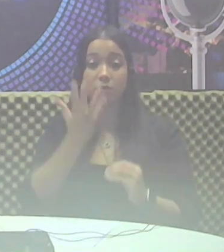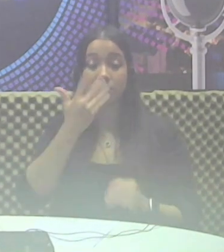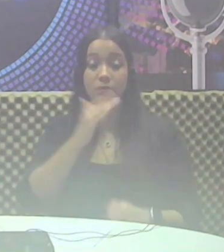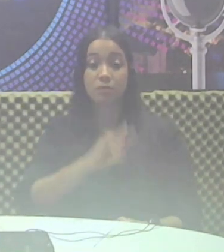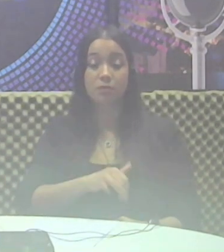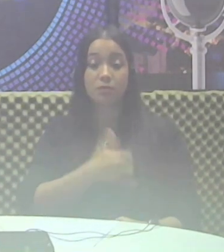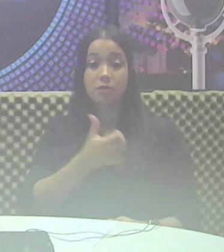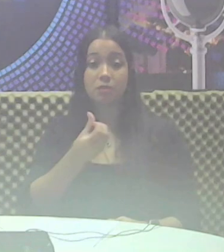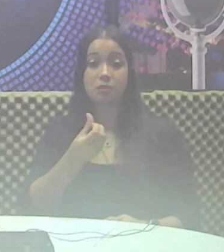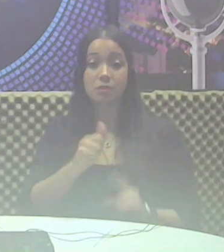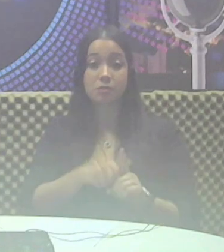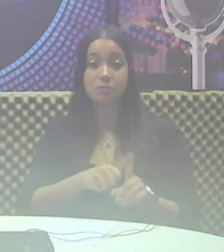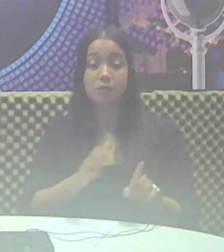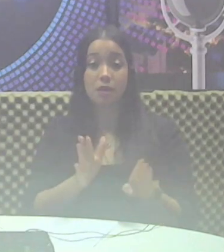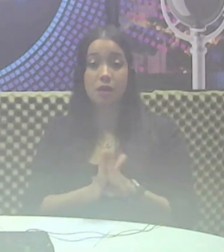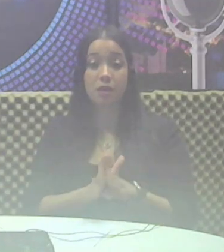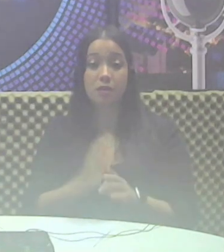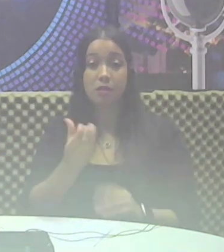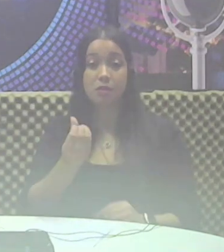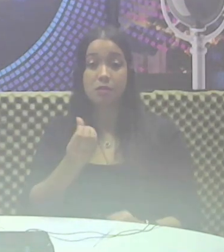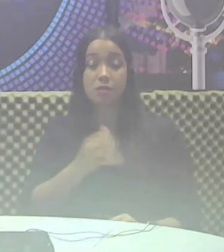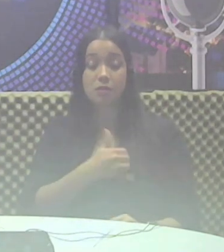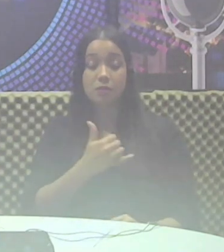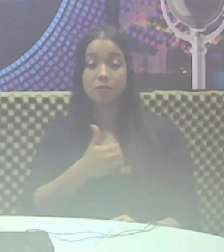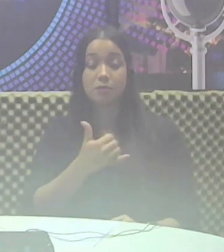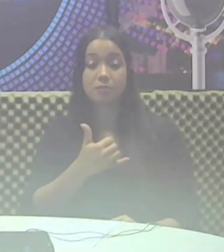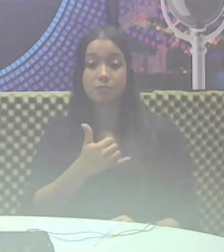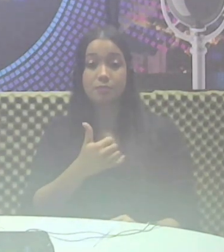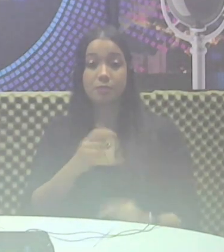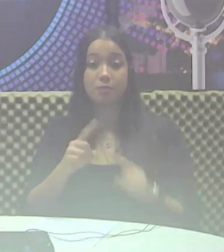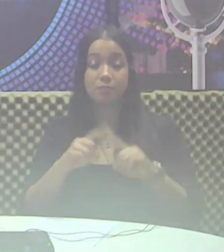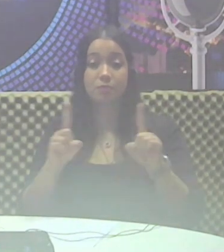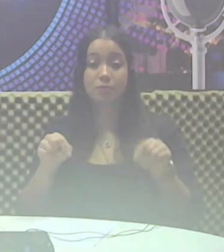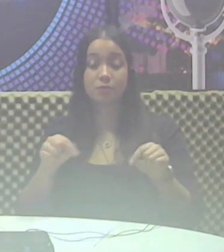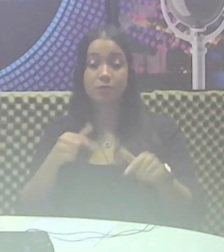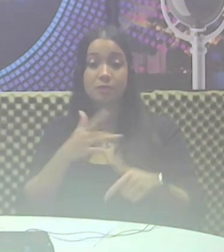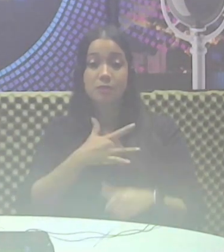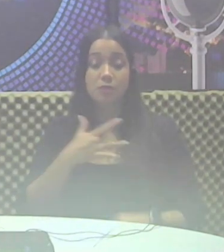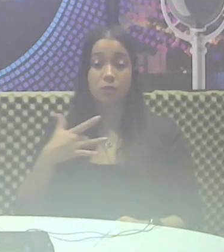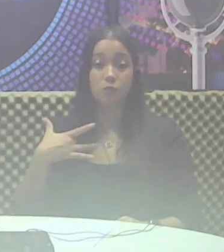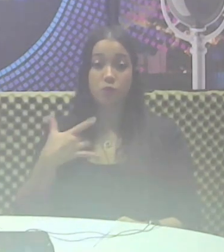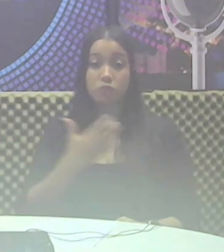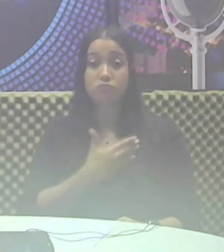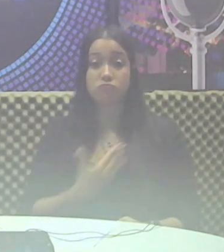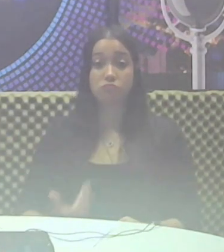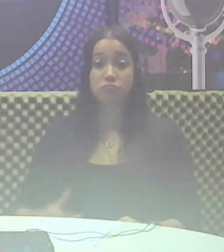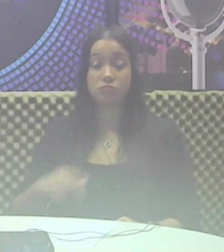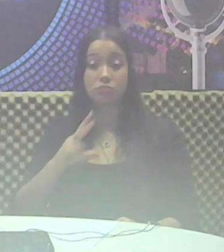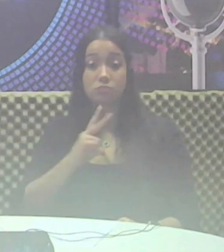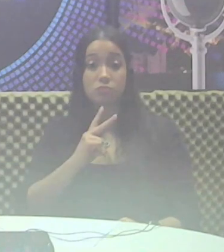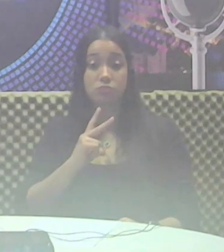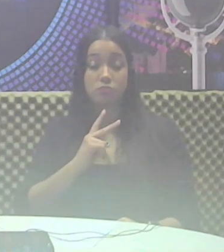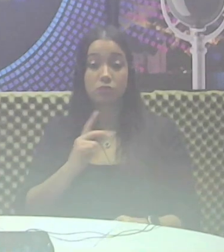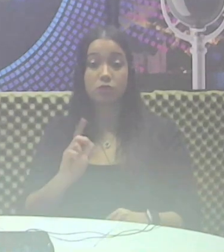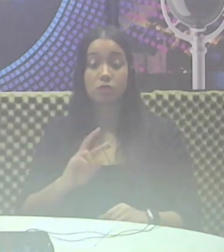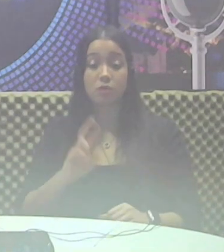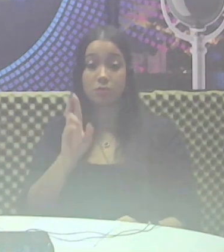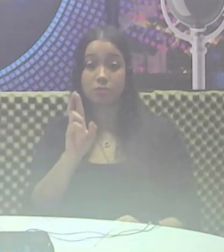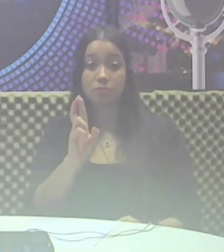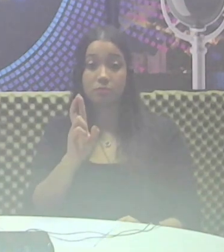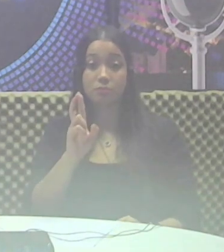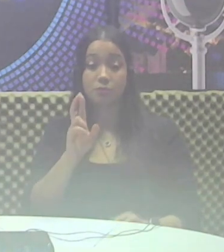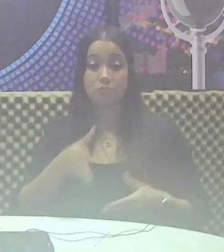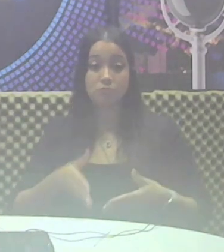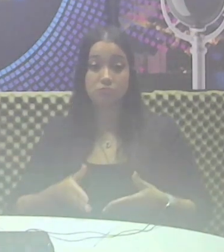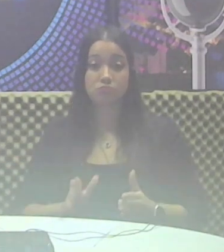6 meses a menores de 6 anos, trabalhadores de saúde, serviços públicos e privados, gestantes,